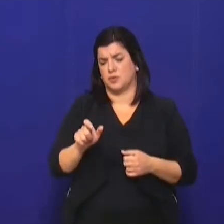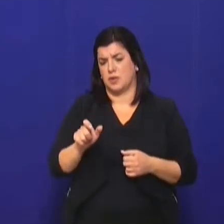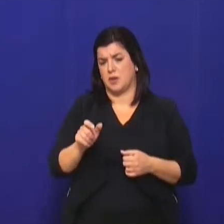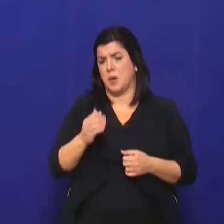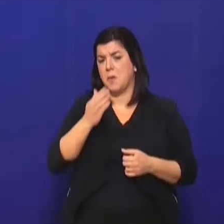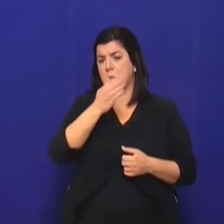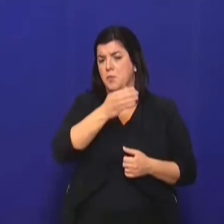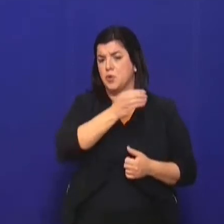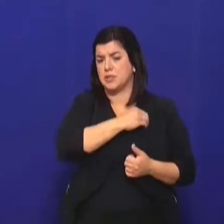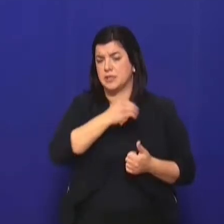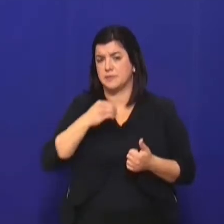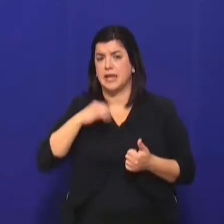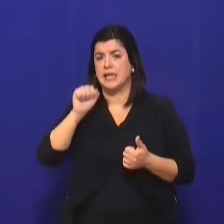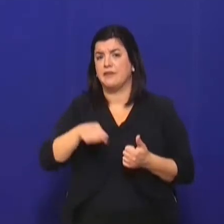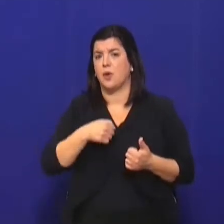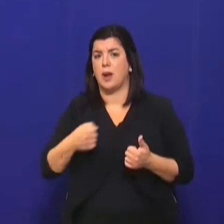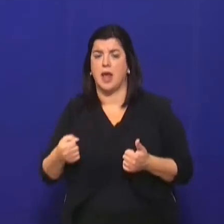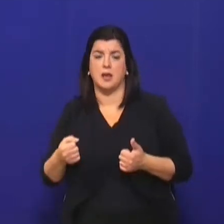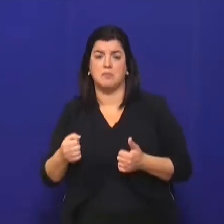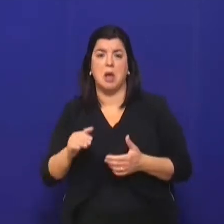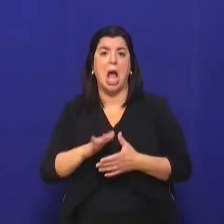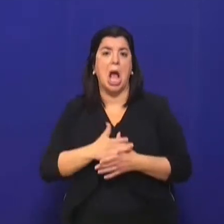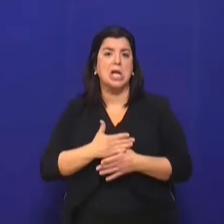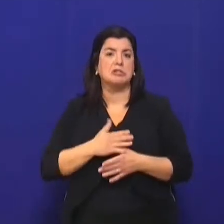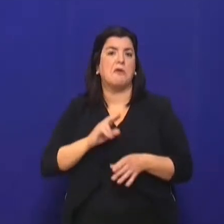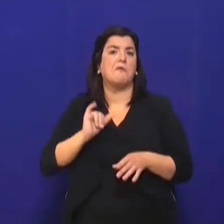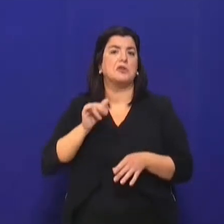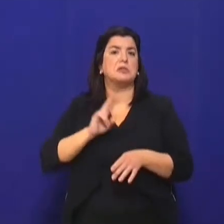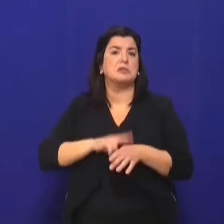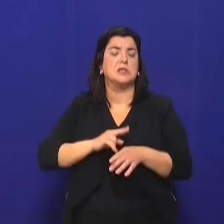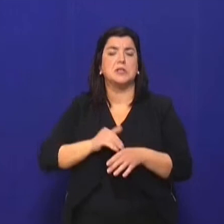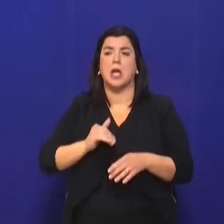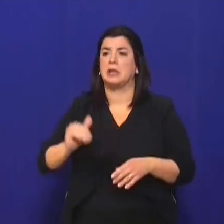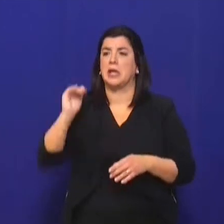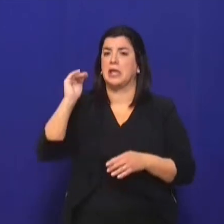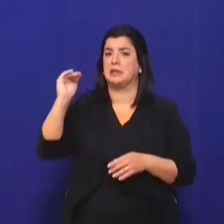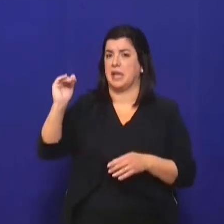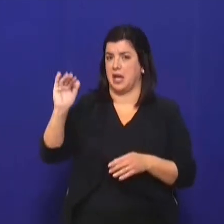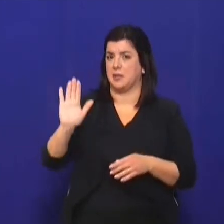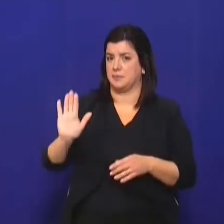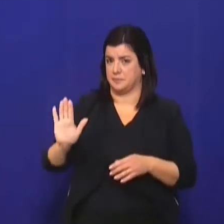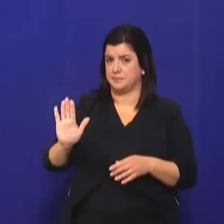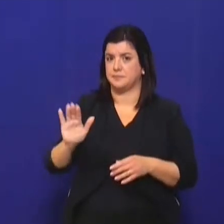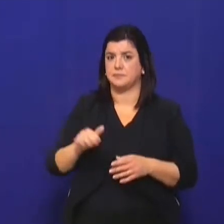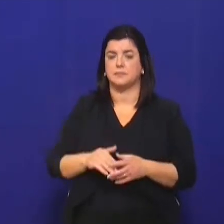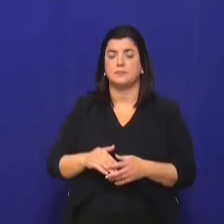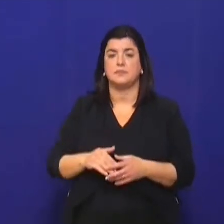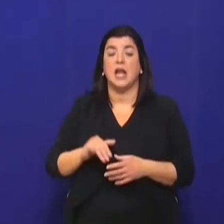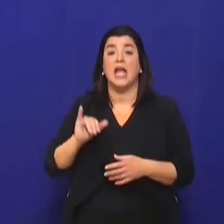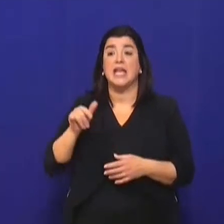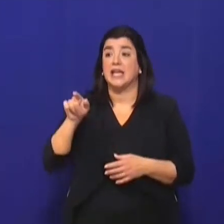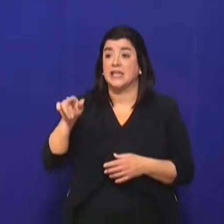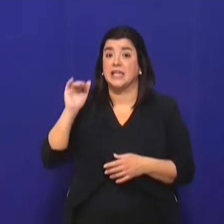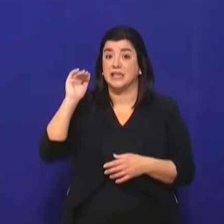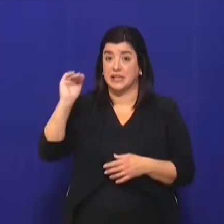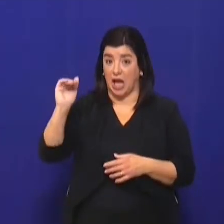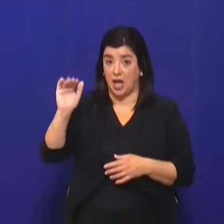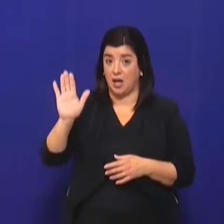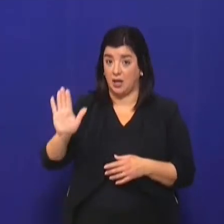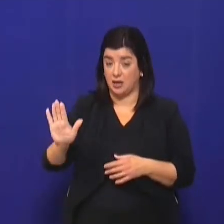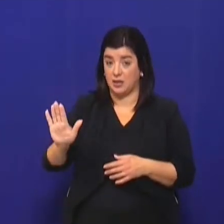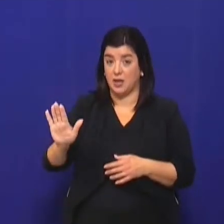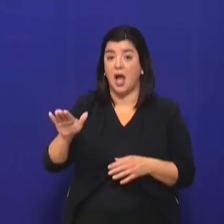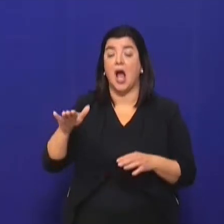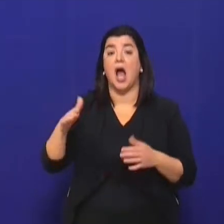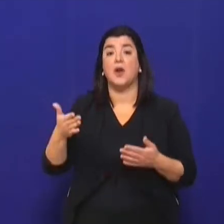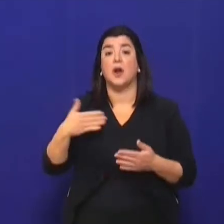l-isptar minħabba l-kondizzjoni medika, però jkun hemm ħafna li aħna nkunu qegħdin inħallhom joqogħdu d-dar. Hemmhekk fid-dar stess ukoll aħna nagħtu